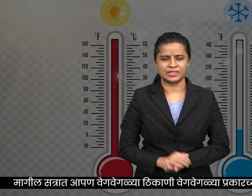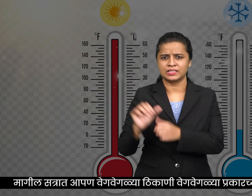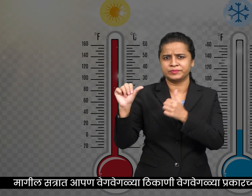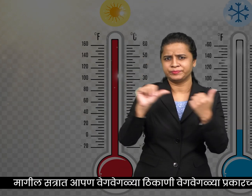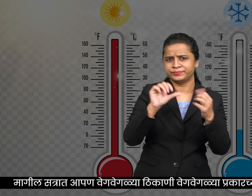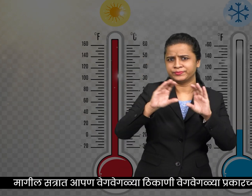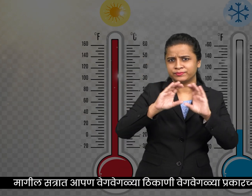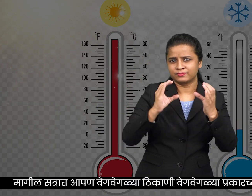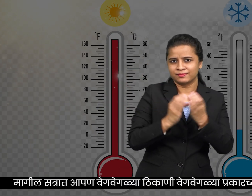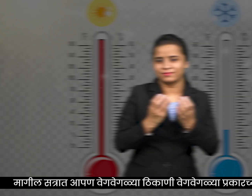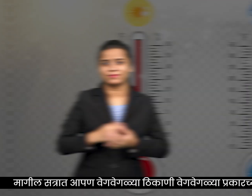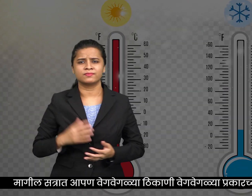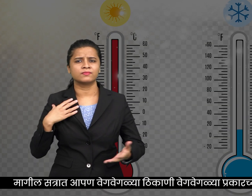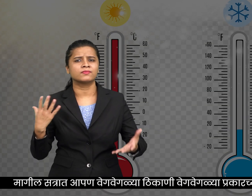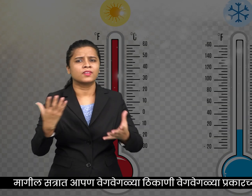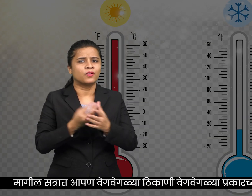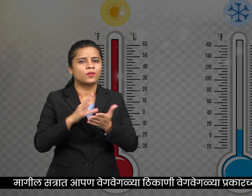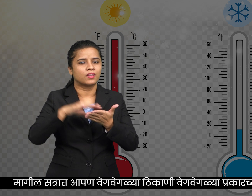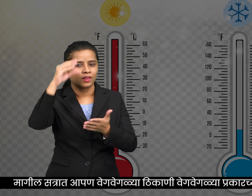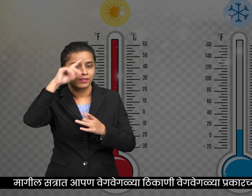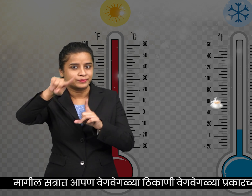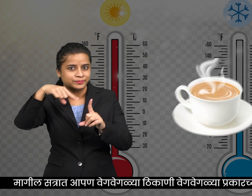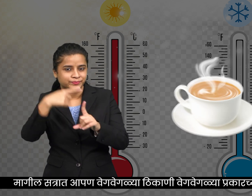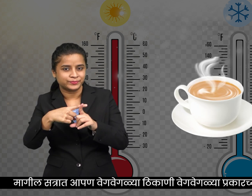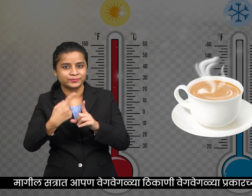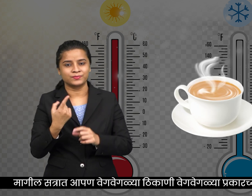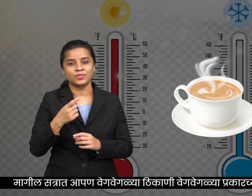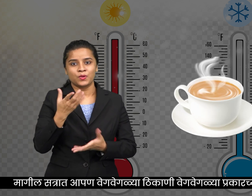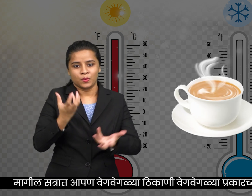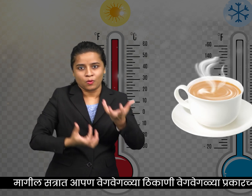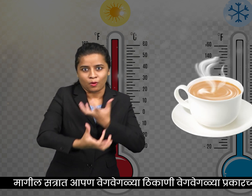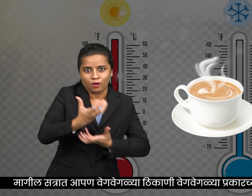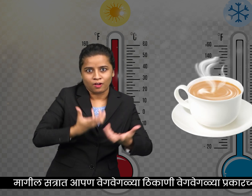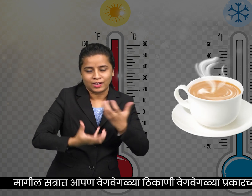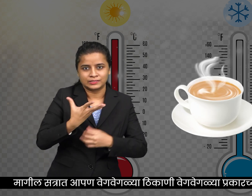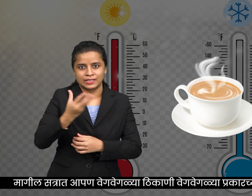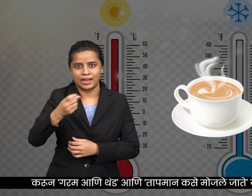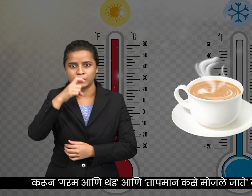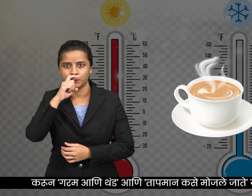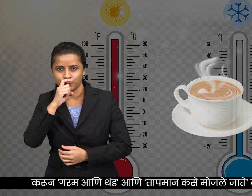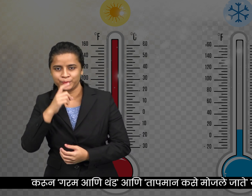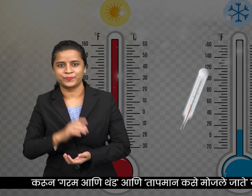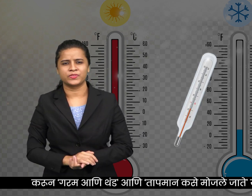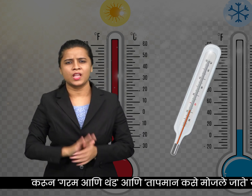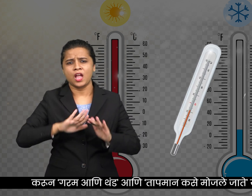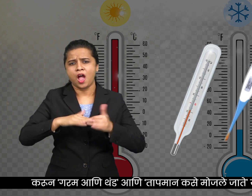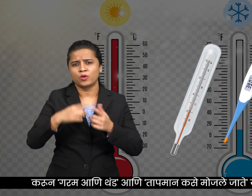मागील सत्रात आपण वेगवेगळ्या ठिकाणी वेगवेगळ्या प्रकारचे थर्मामीटरचा वापर करून गरम आणि थंड